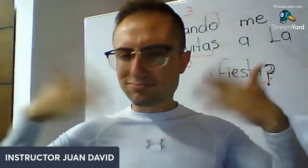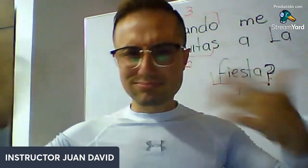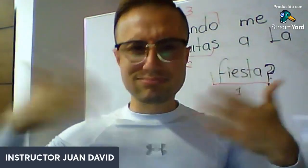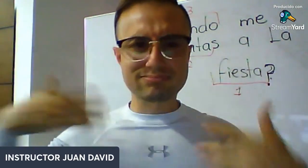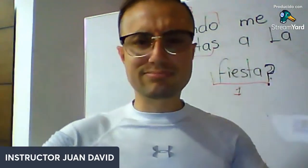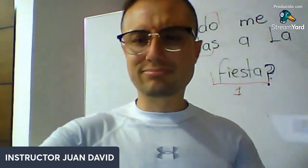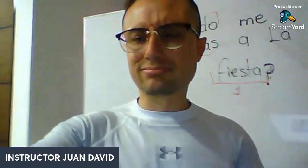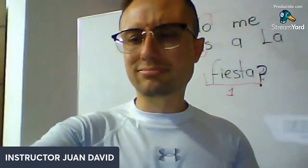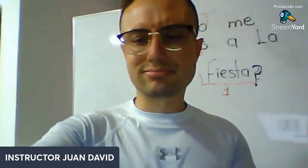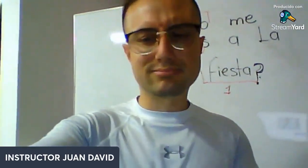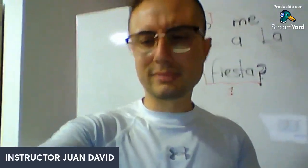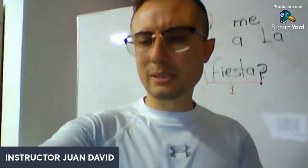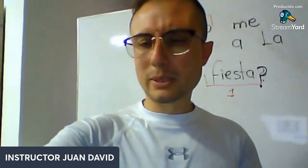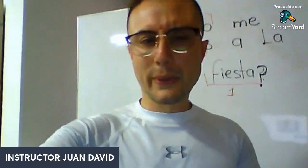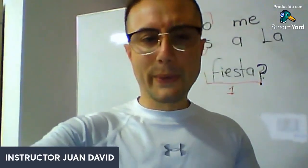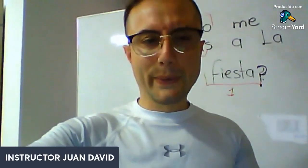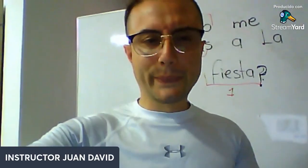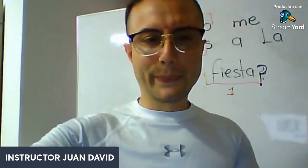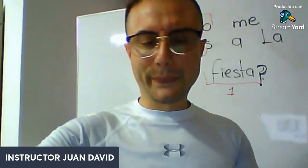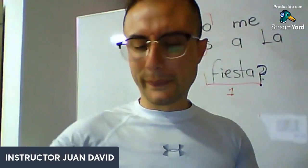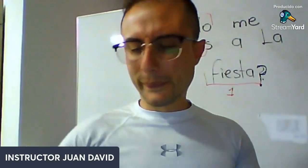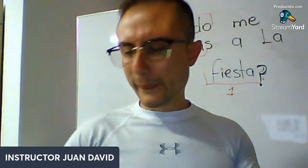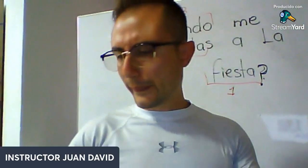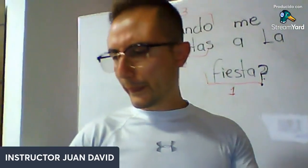acaba de enviar el link de la transmisión